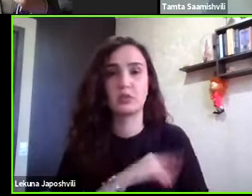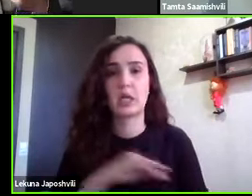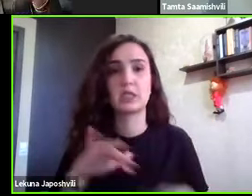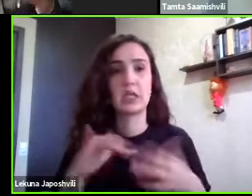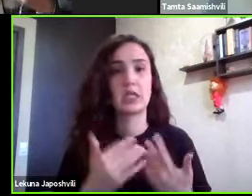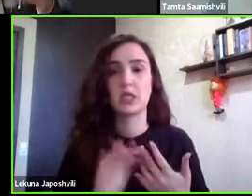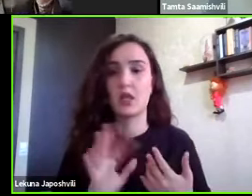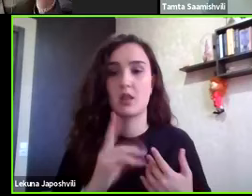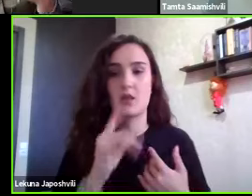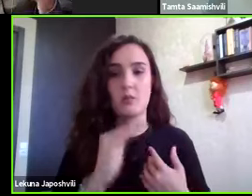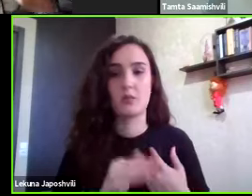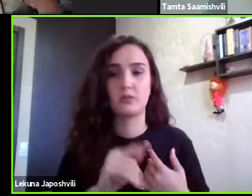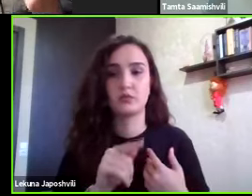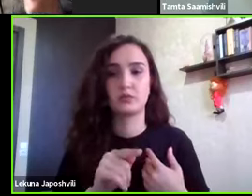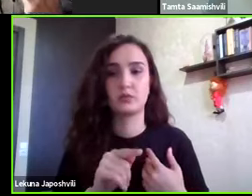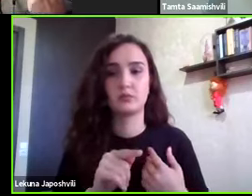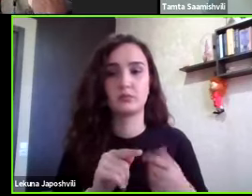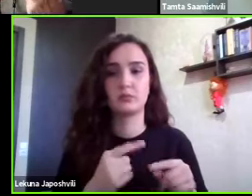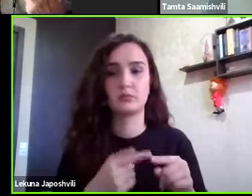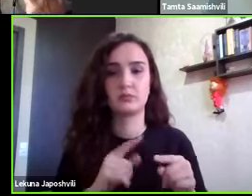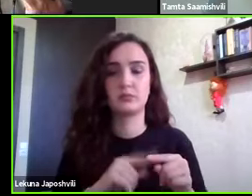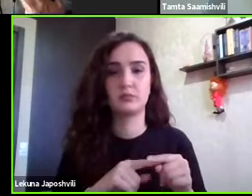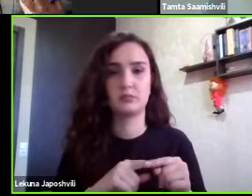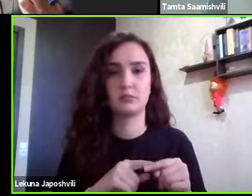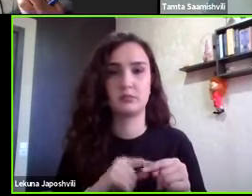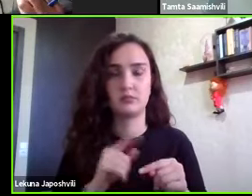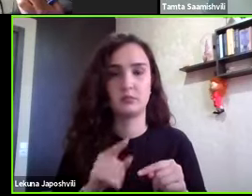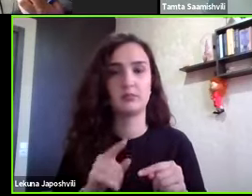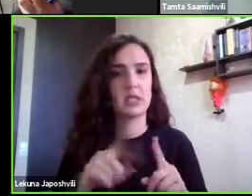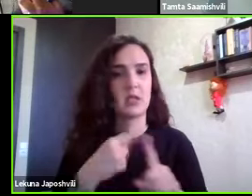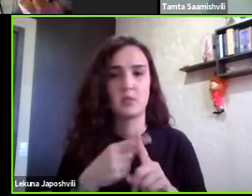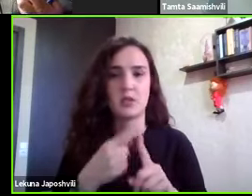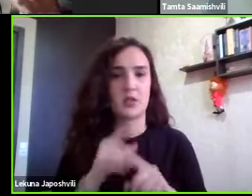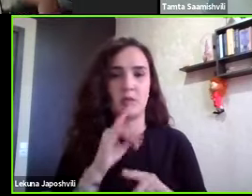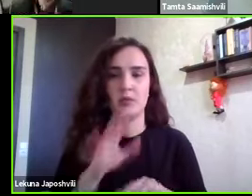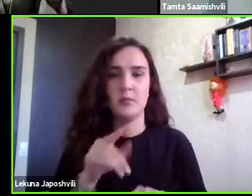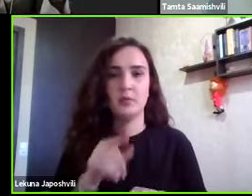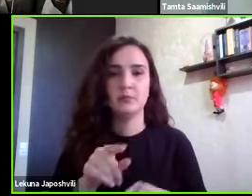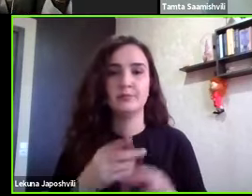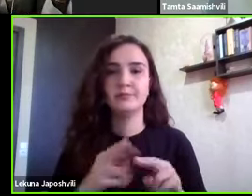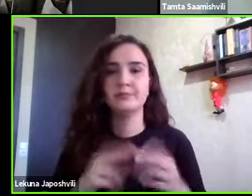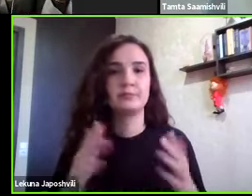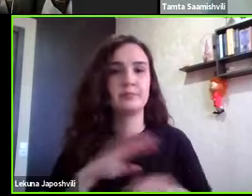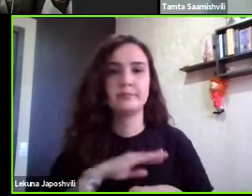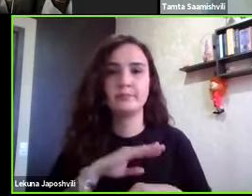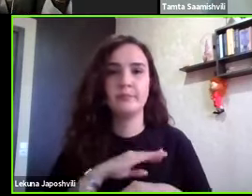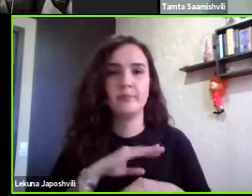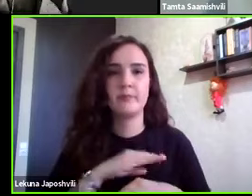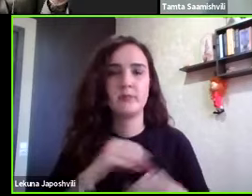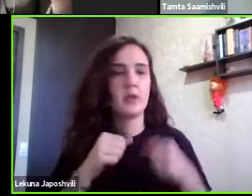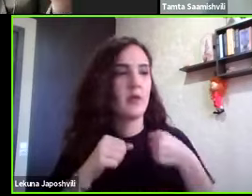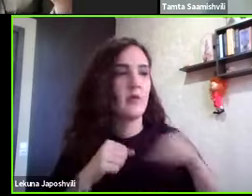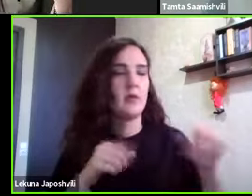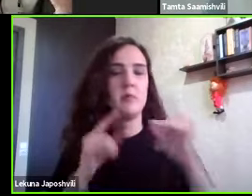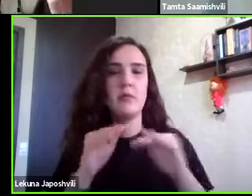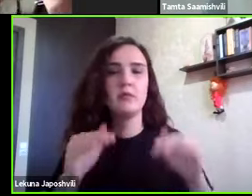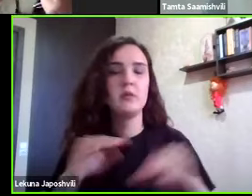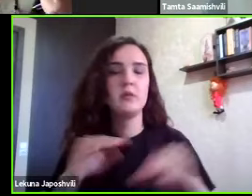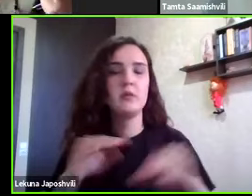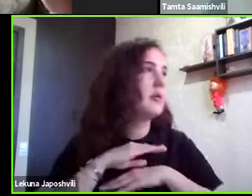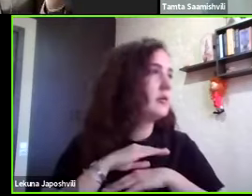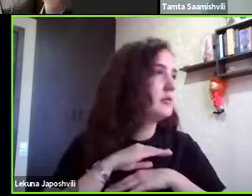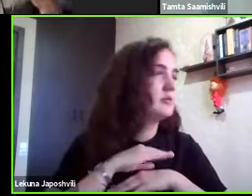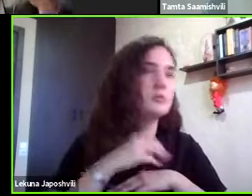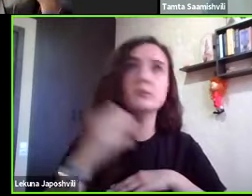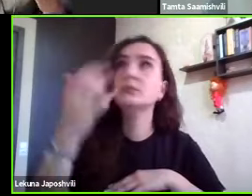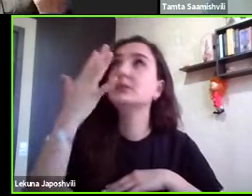ბავშვი, ეს იმუნურ სისტემაზე დადებითად არ იმოქმედებს, ხო? აი აივანზე გავიყვანთ ბავშვს, გავახედებთ, შეიძლება